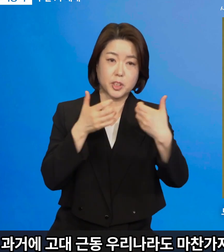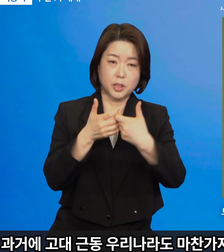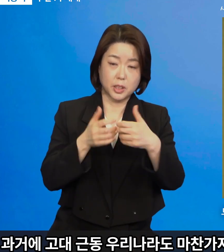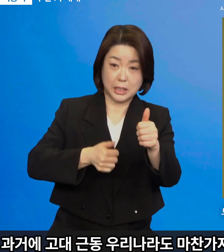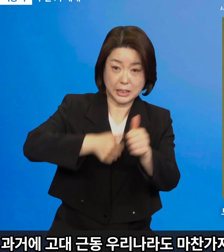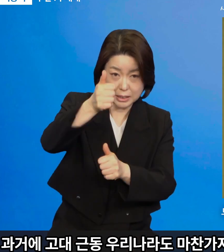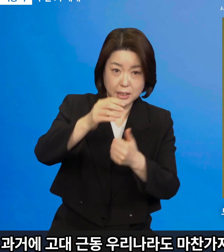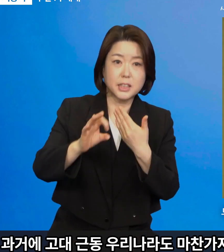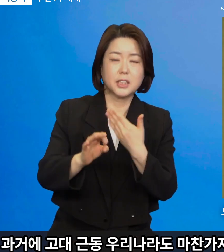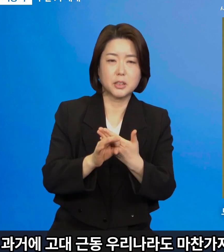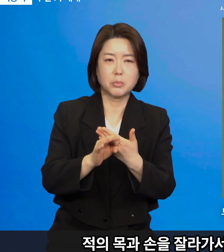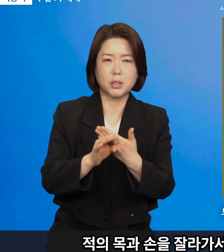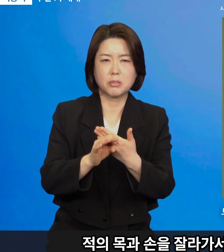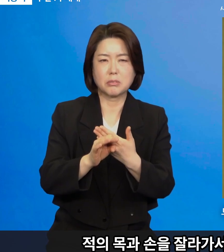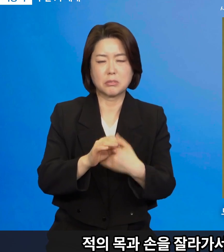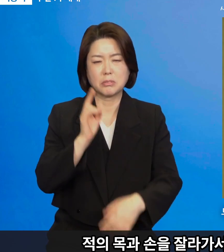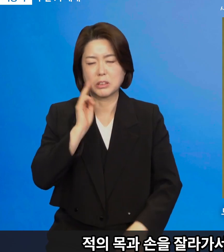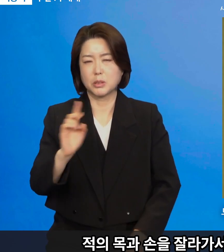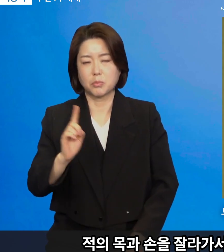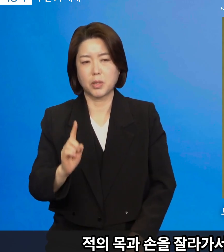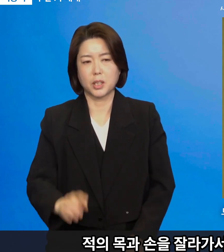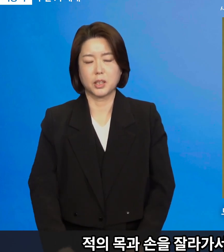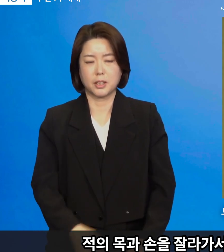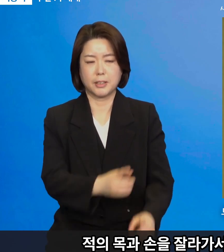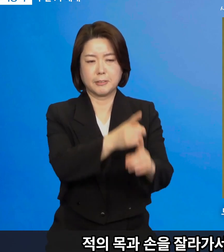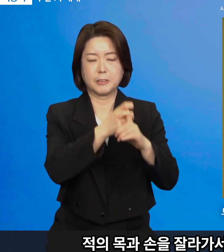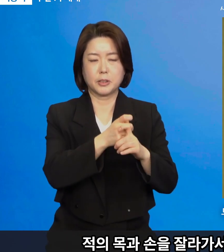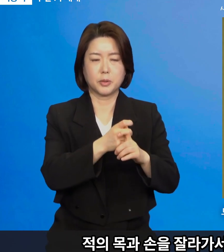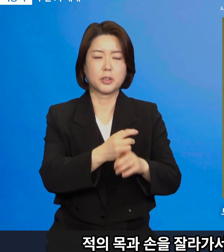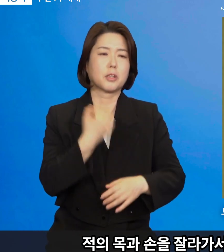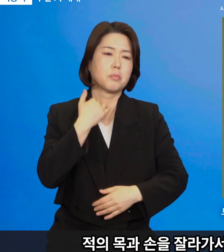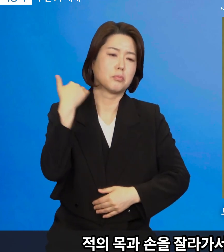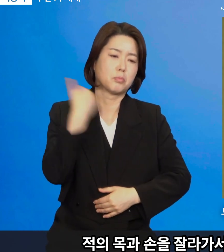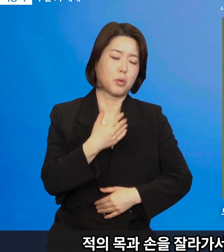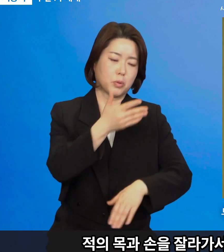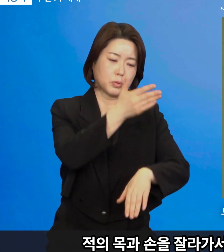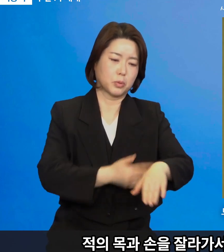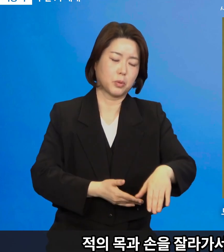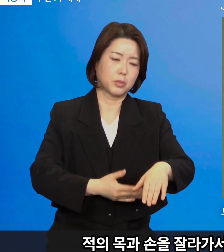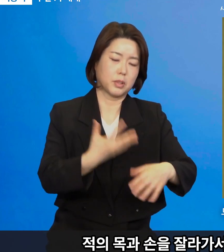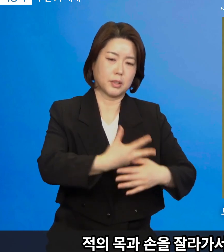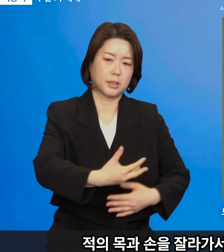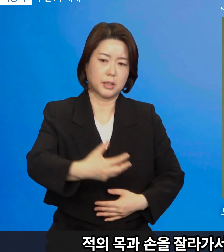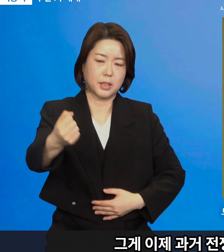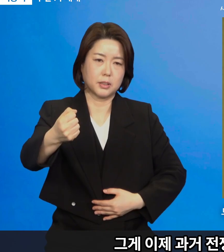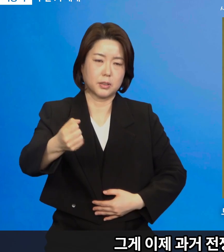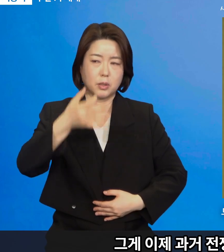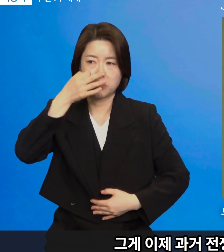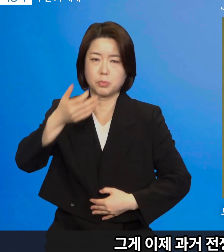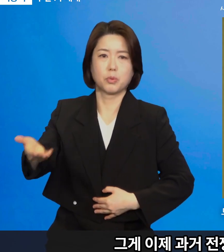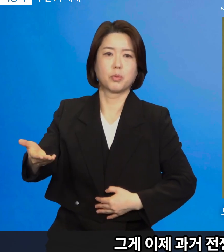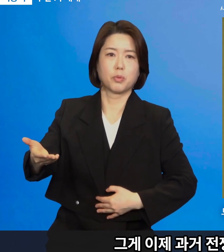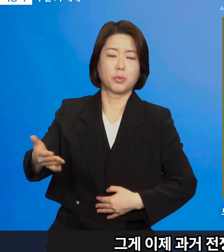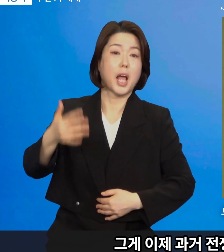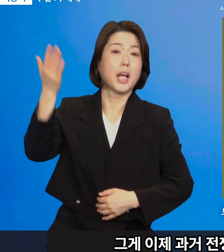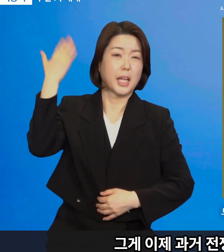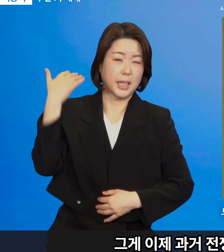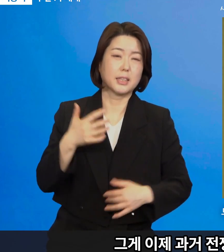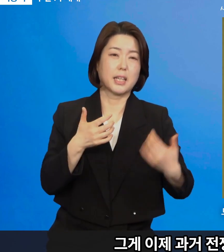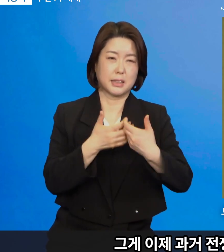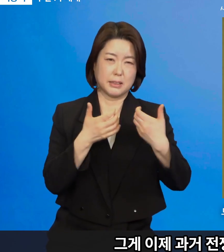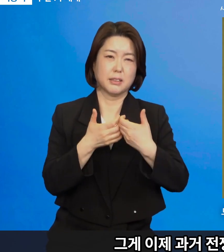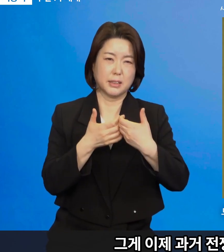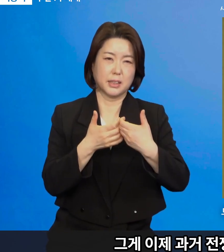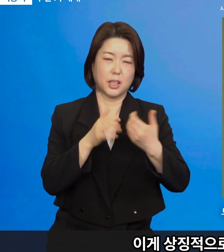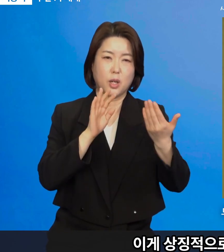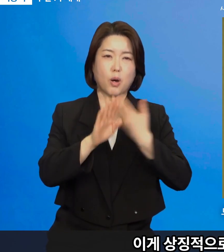잔인하죠. 적의 목과 손을 잘라가서 전리품으로 가져갑니다. 그게 이제 과거 전쟁, 참 끔찍한